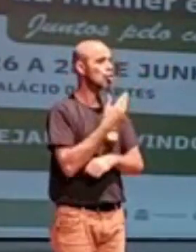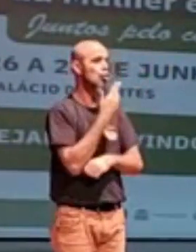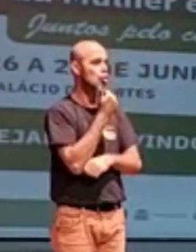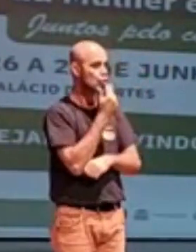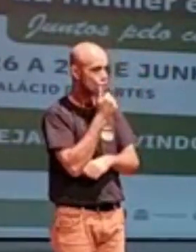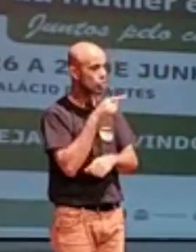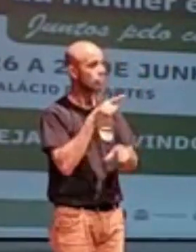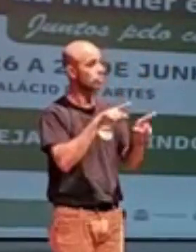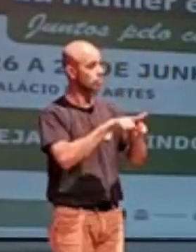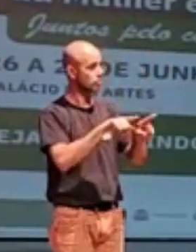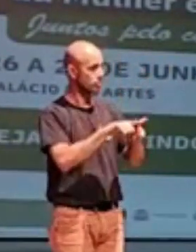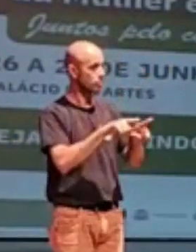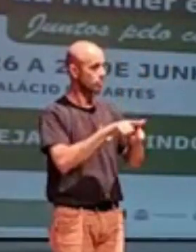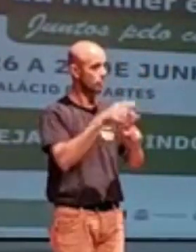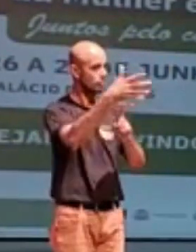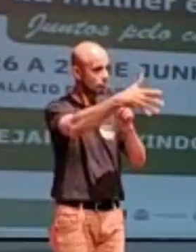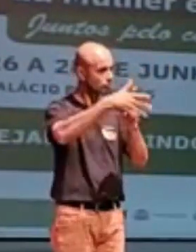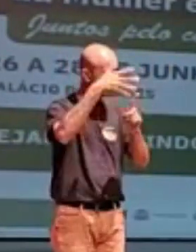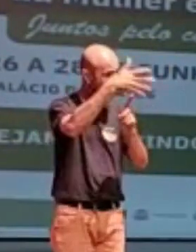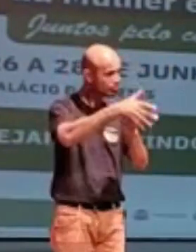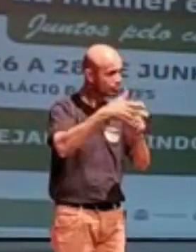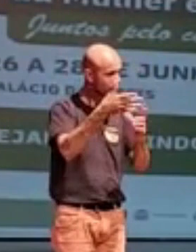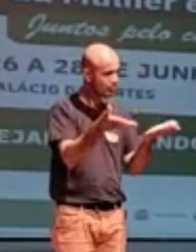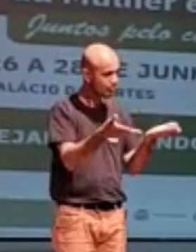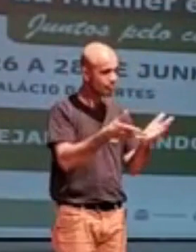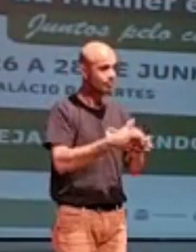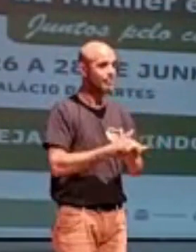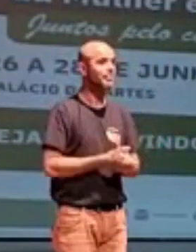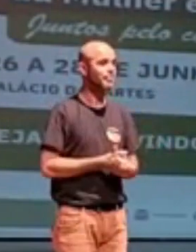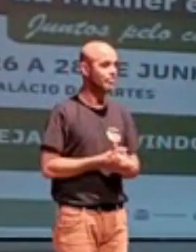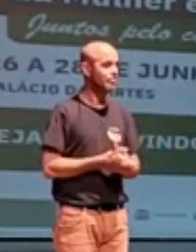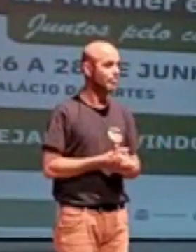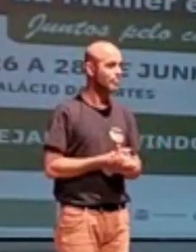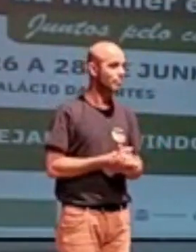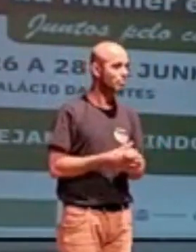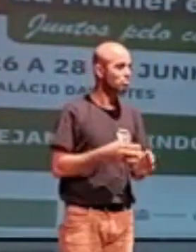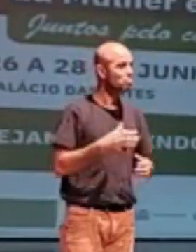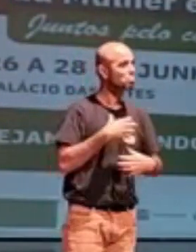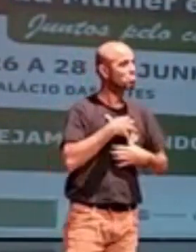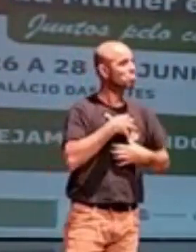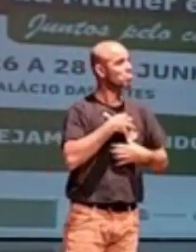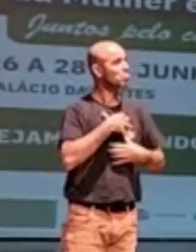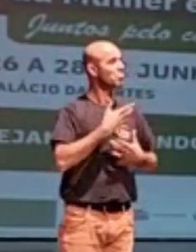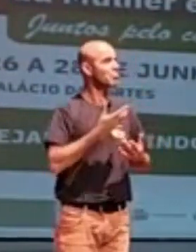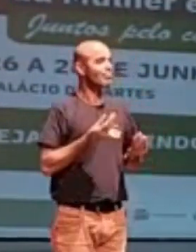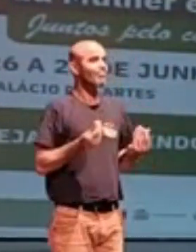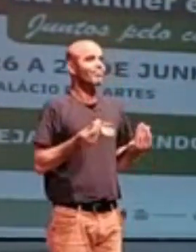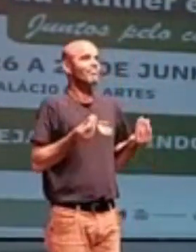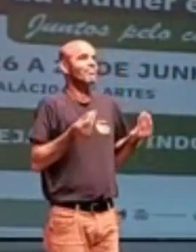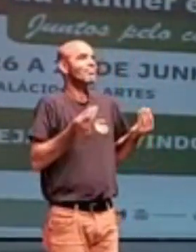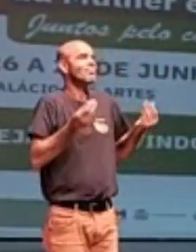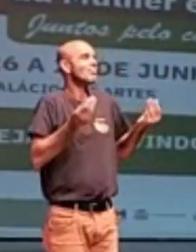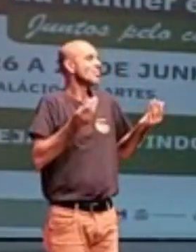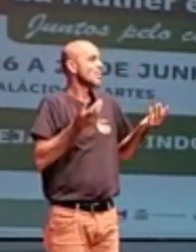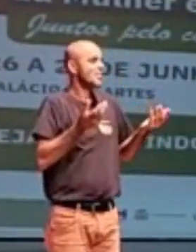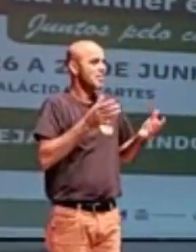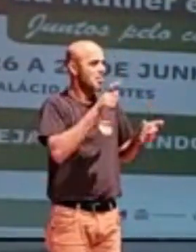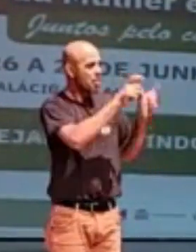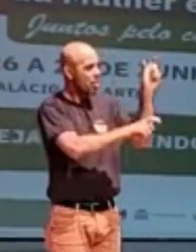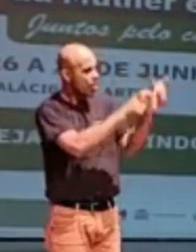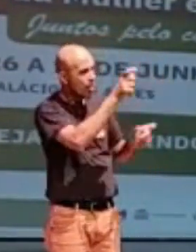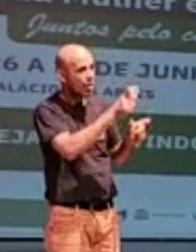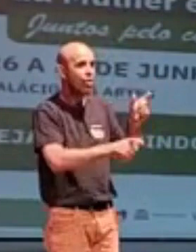nutrólogo, que também vai palestrar hoje, né? Então, hoje a gente está enriquecido de